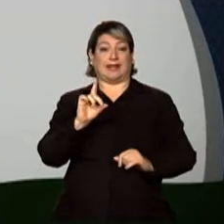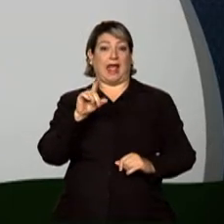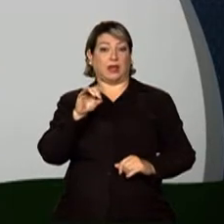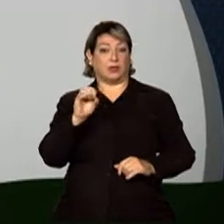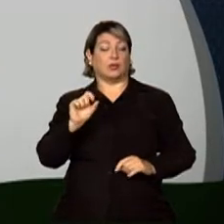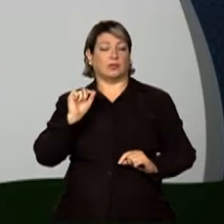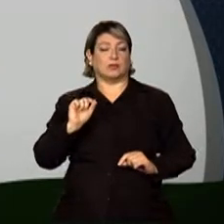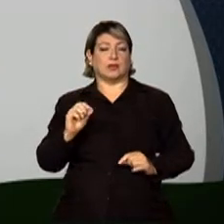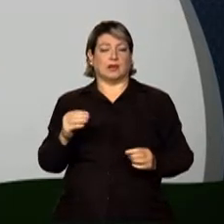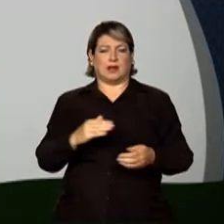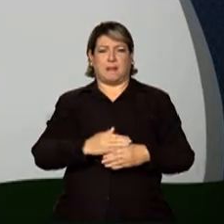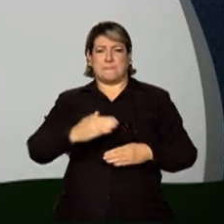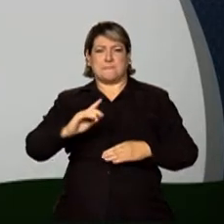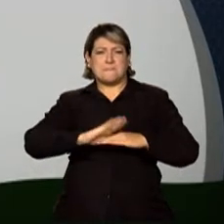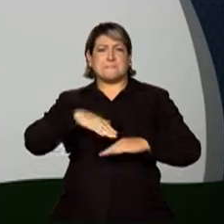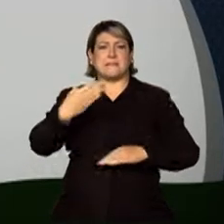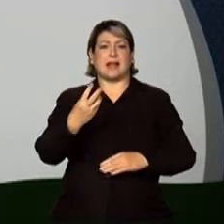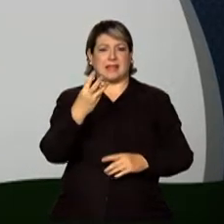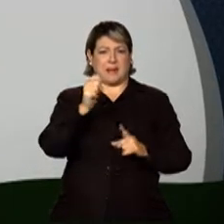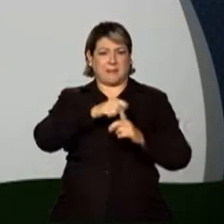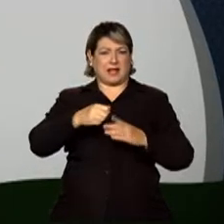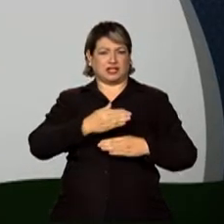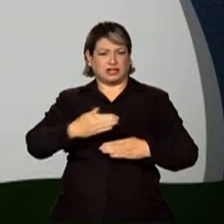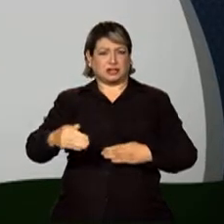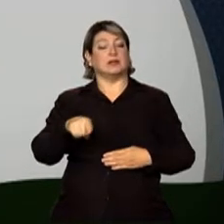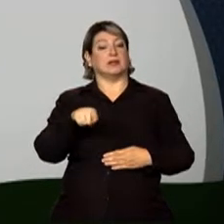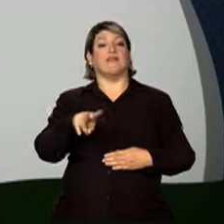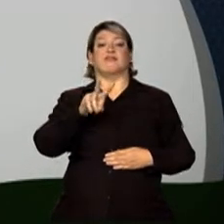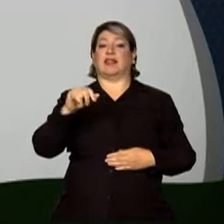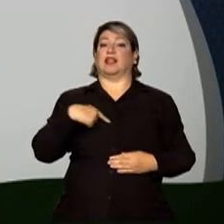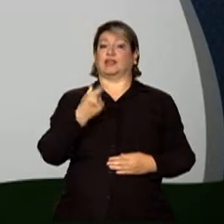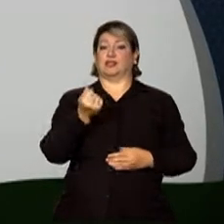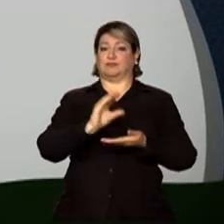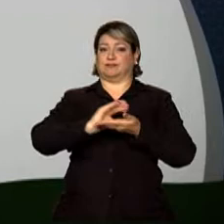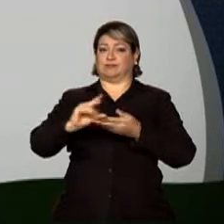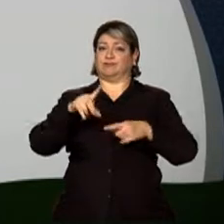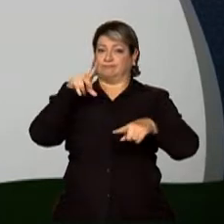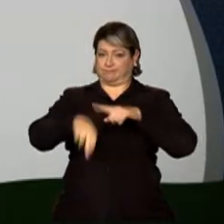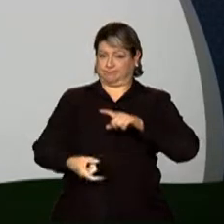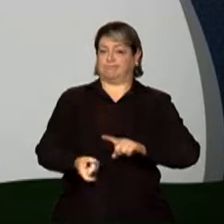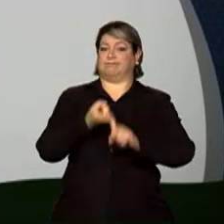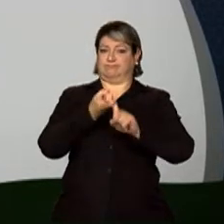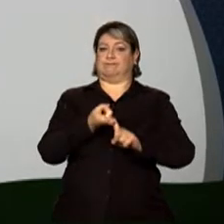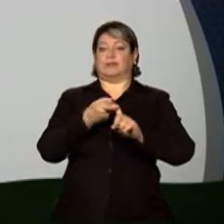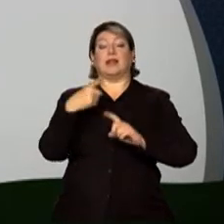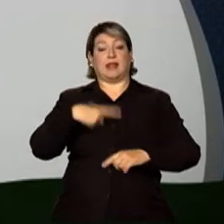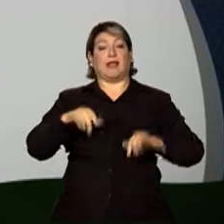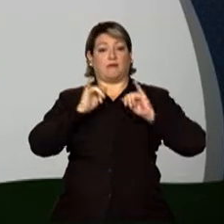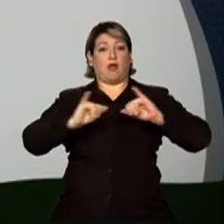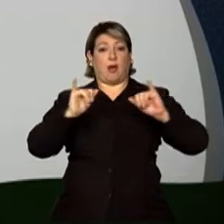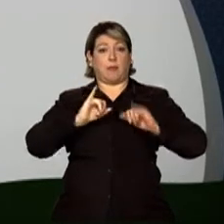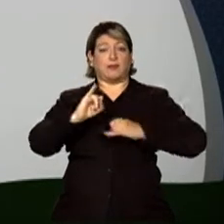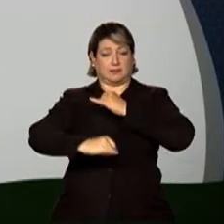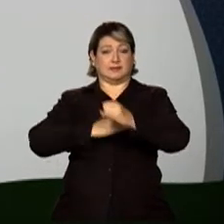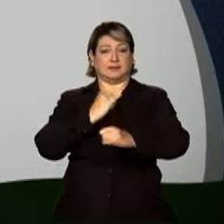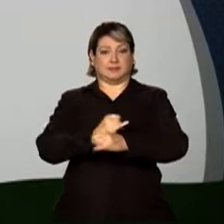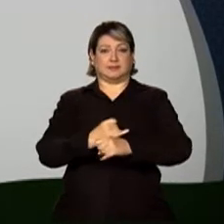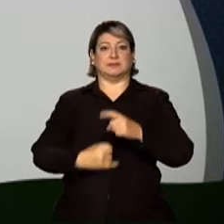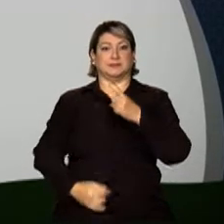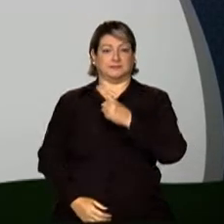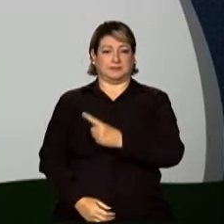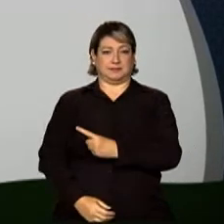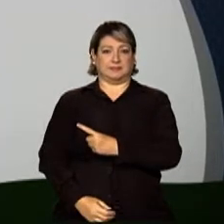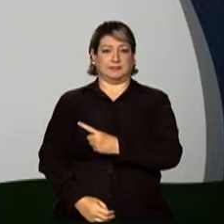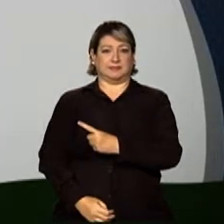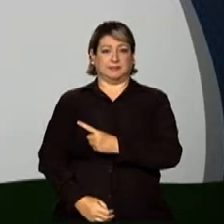por mais de três meses consecutivos terão os repasses de custeios suspensos. Informações no www